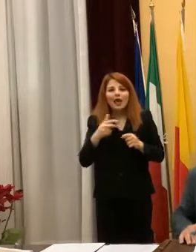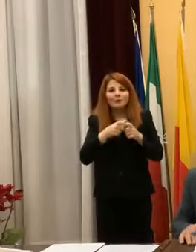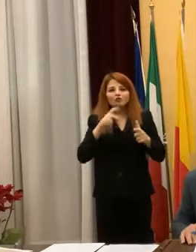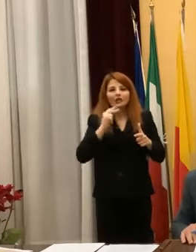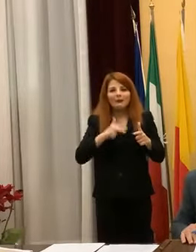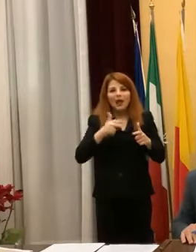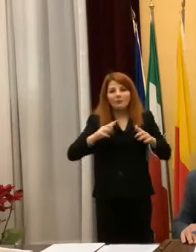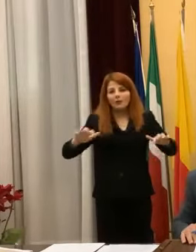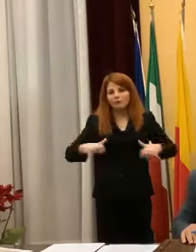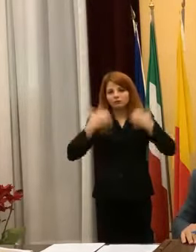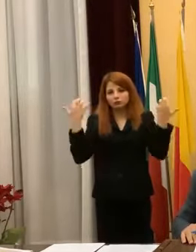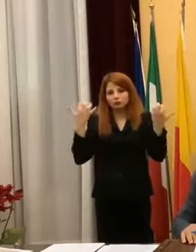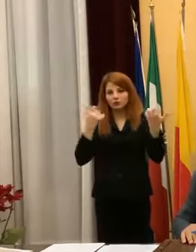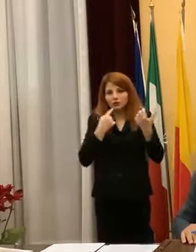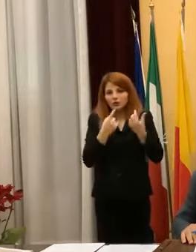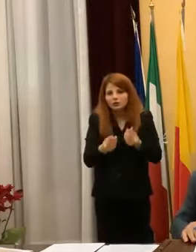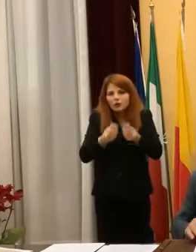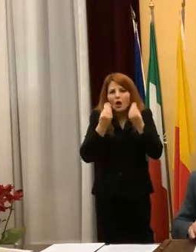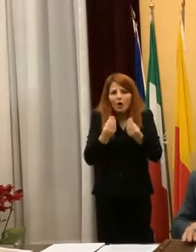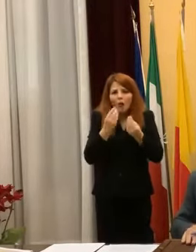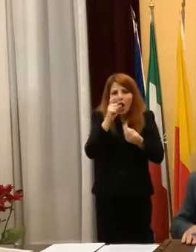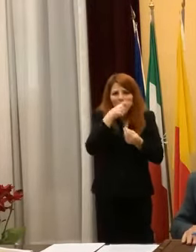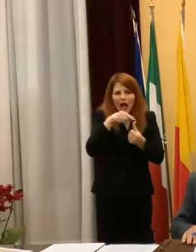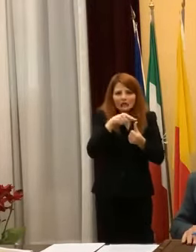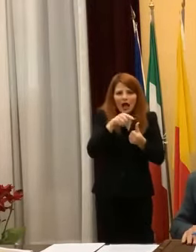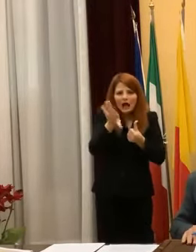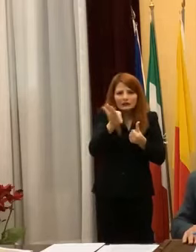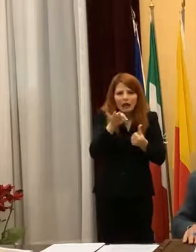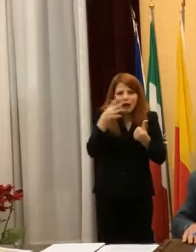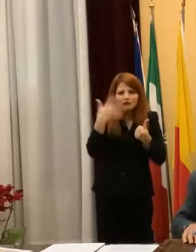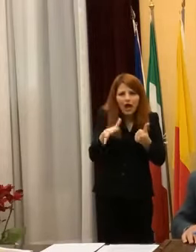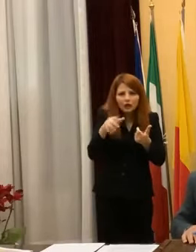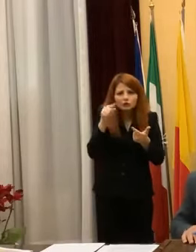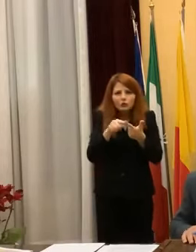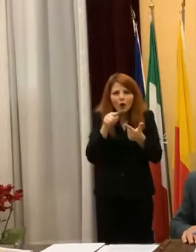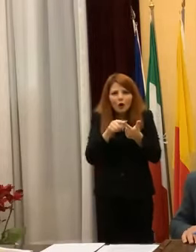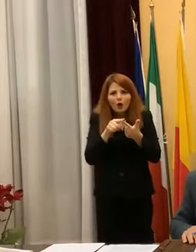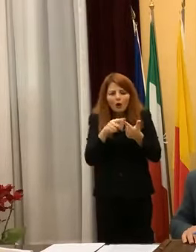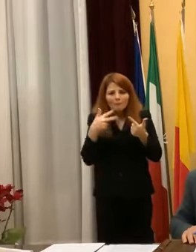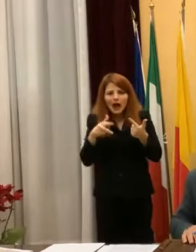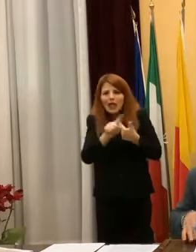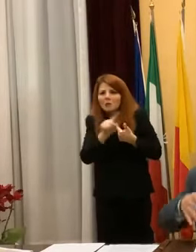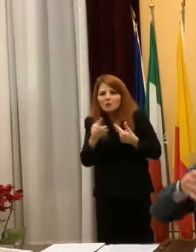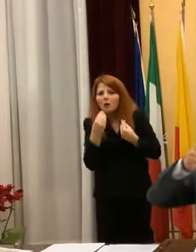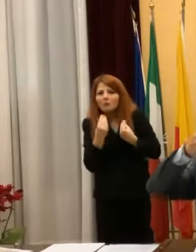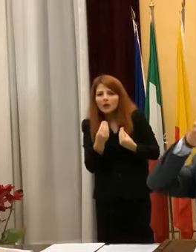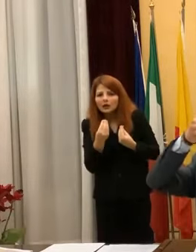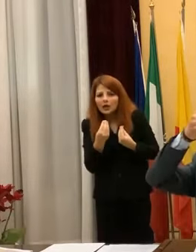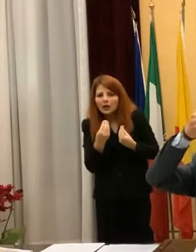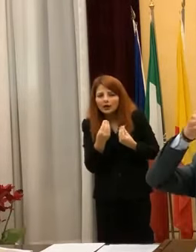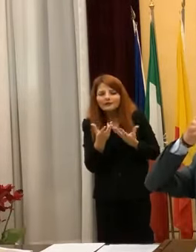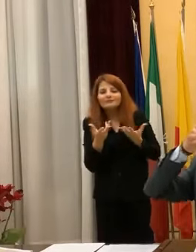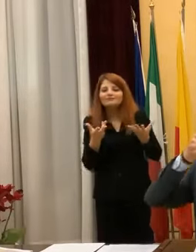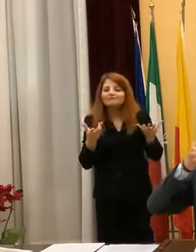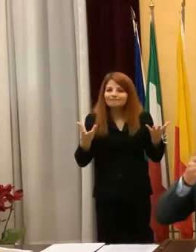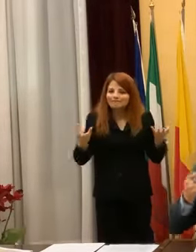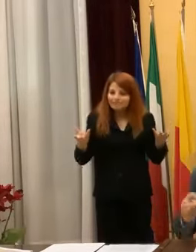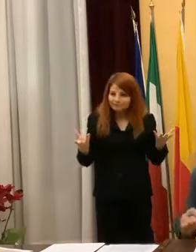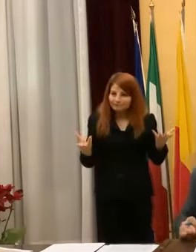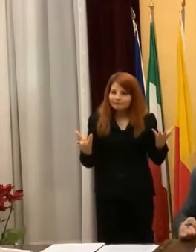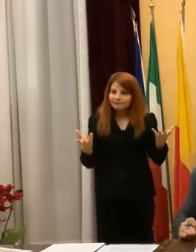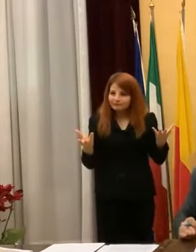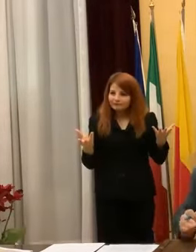riparte, a Catania a fine settembre, primi di ottobre, viene mutuata la stessa